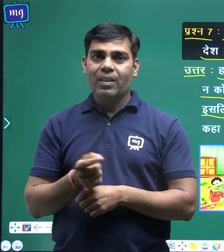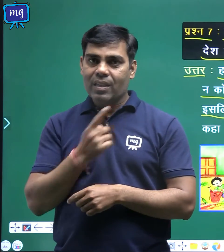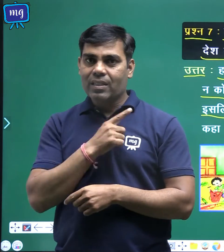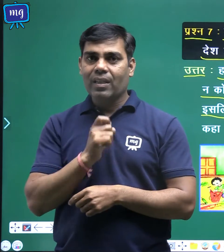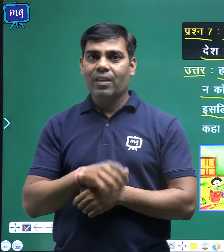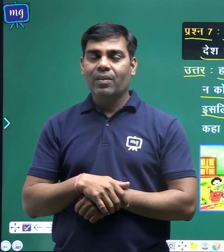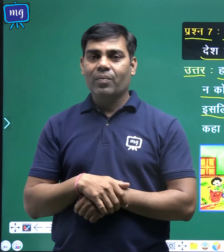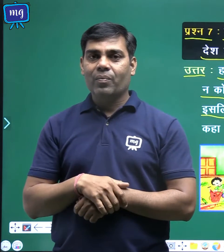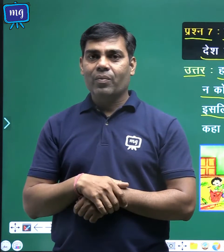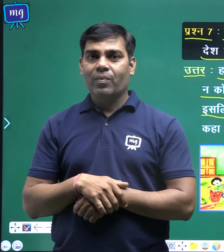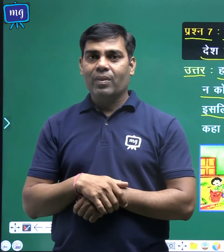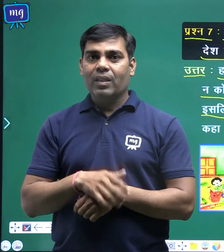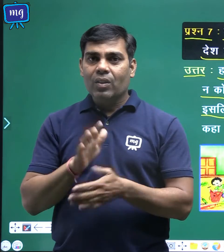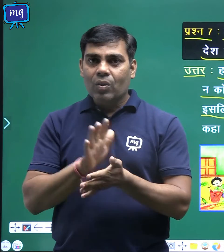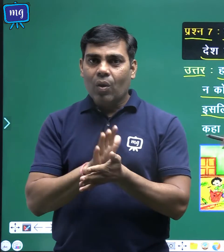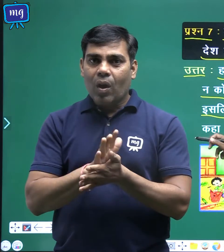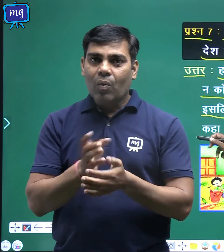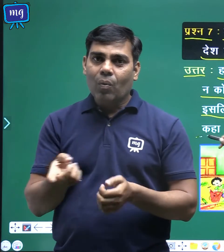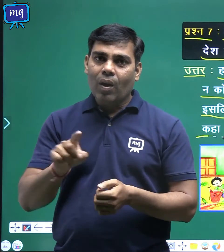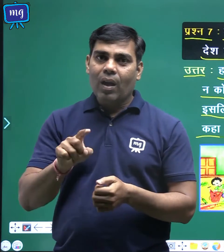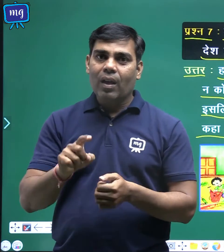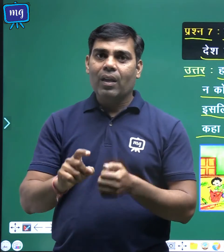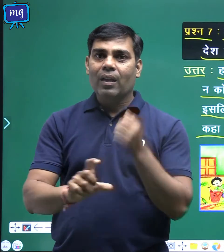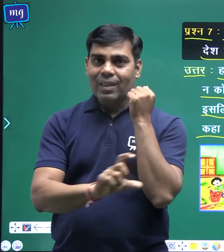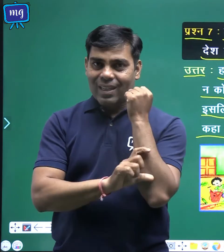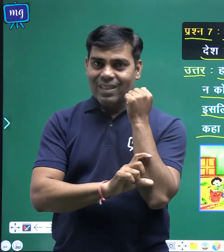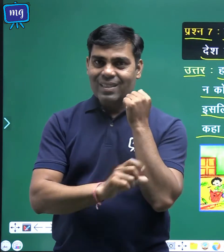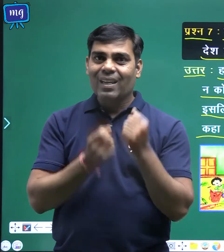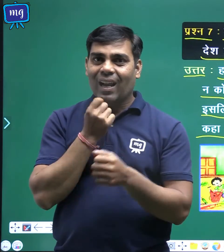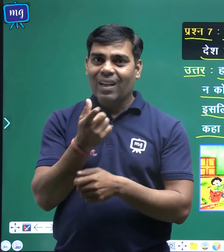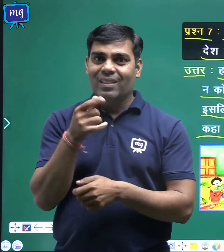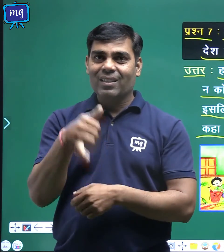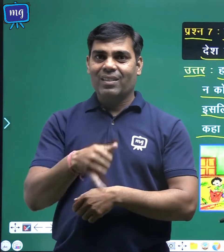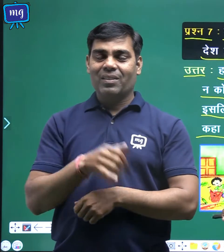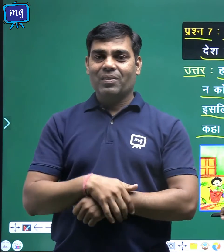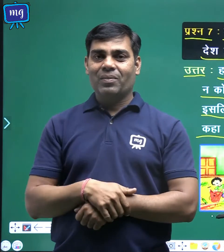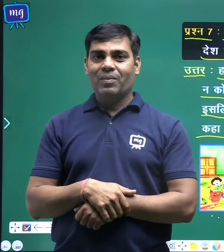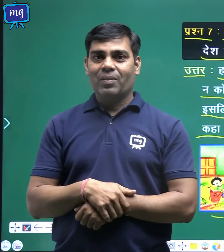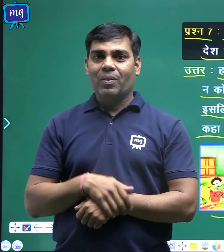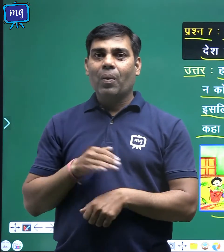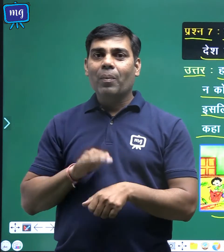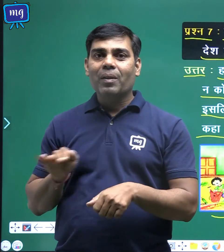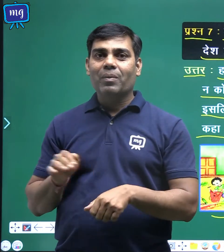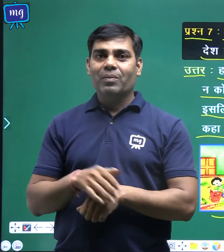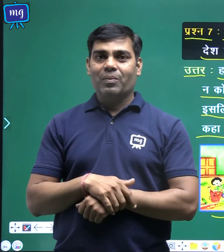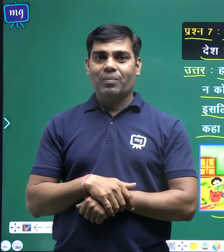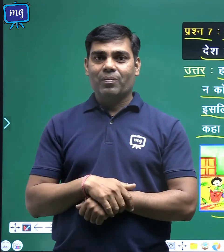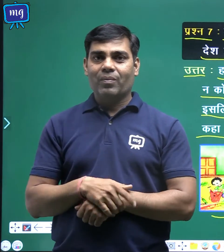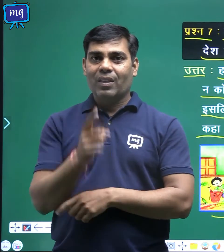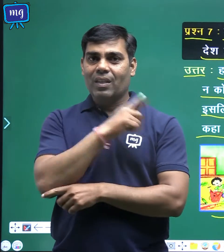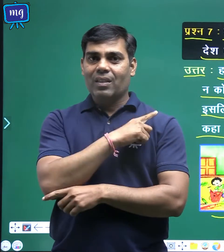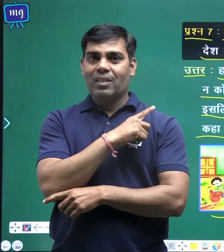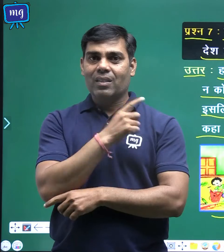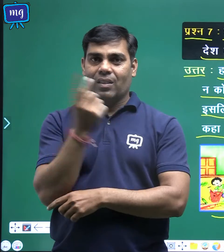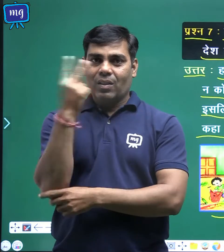इसे त्योहारों का देश कहा जाता है। प्यारे बच्चों, इस चित्र